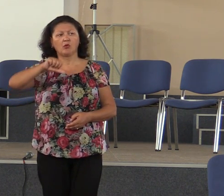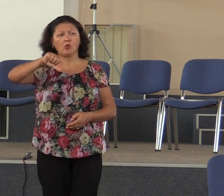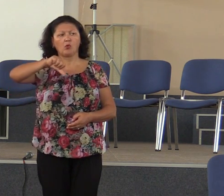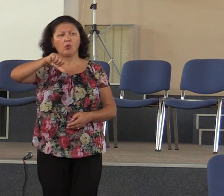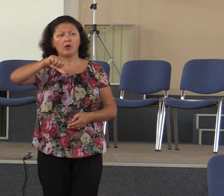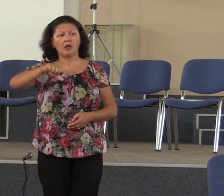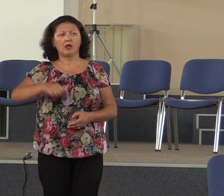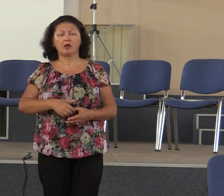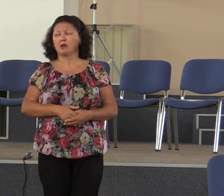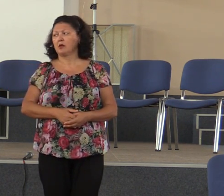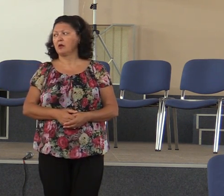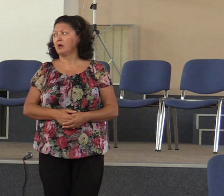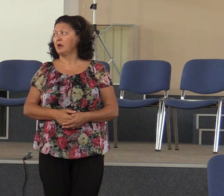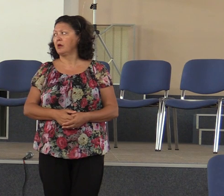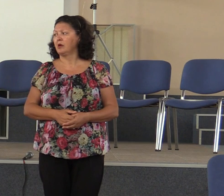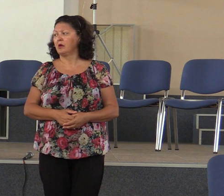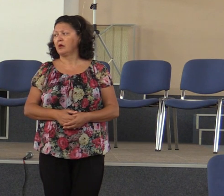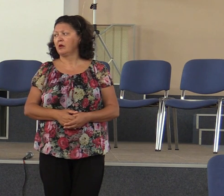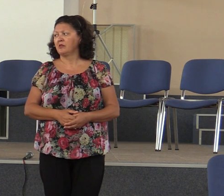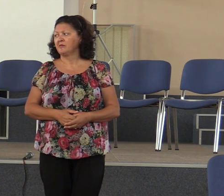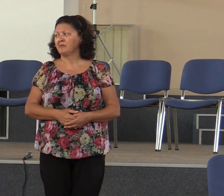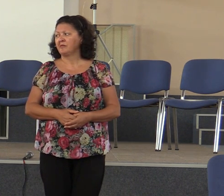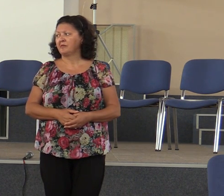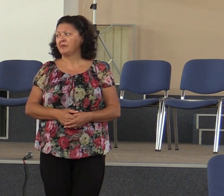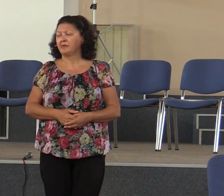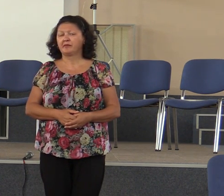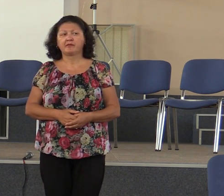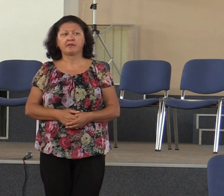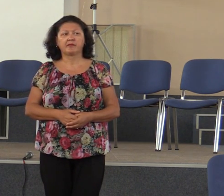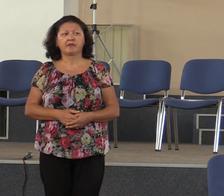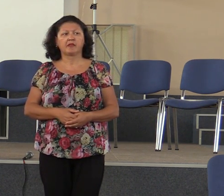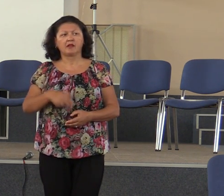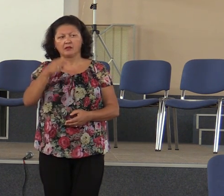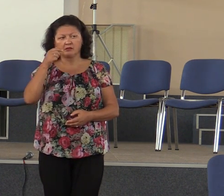lemn. O misiune. E într-adevăr o misiune mare. Să ungi.